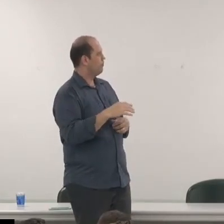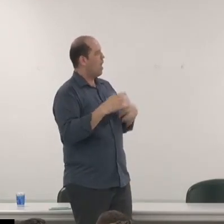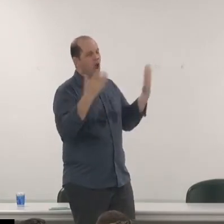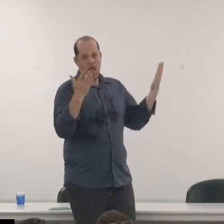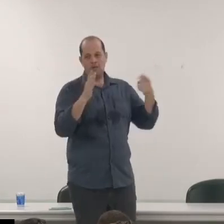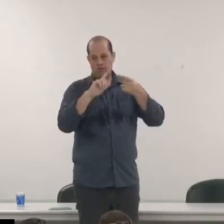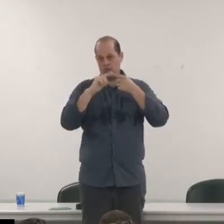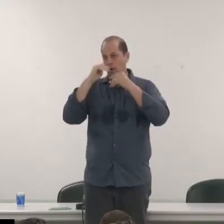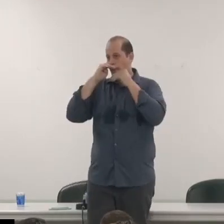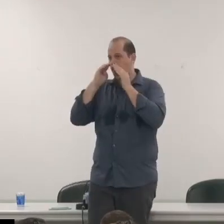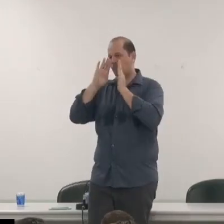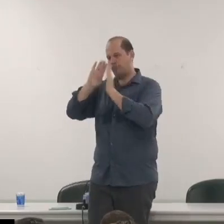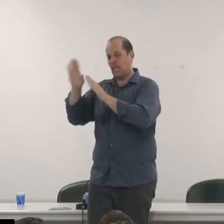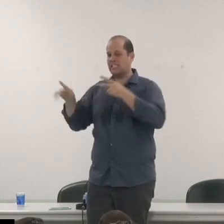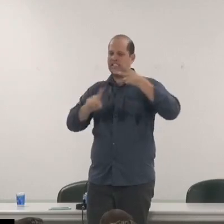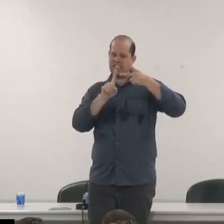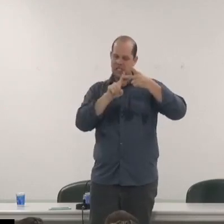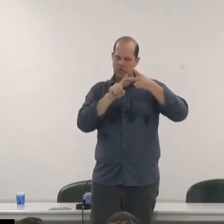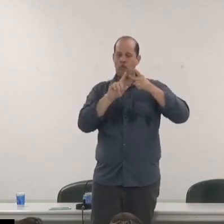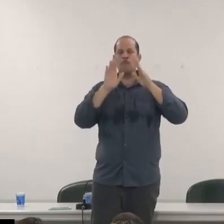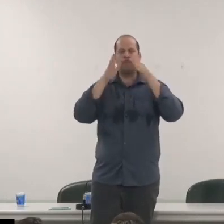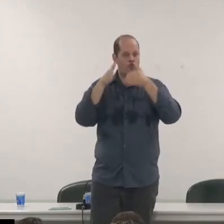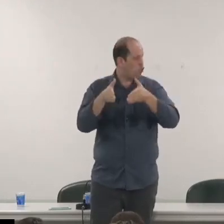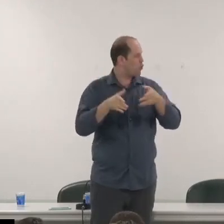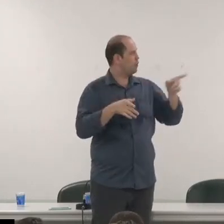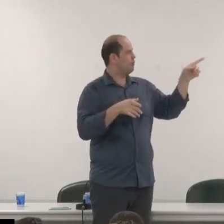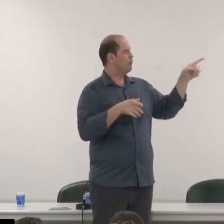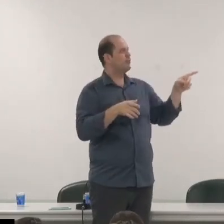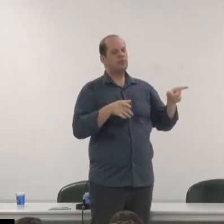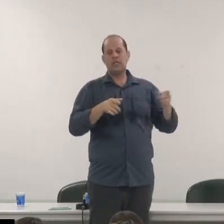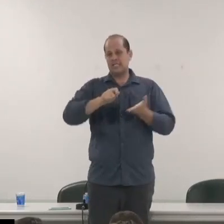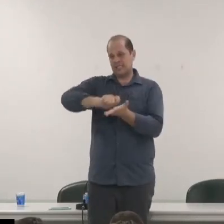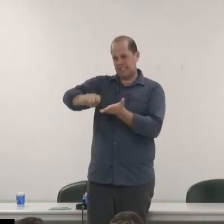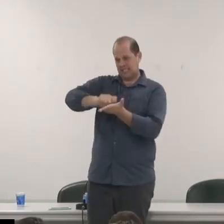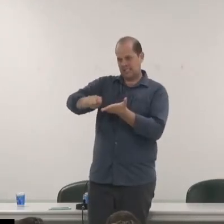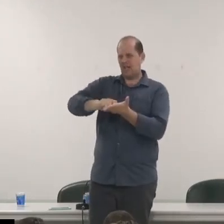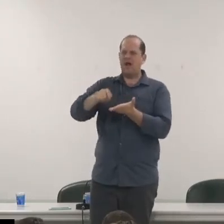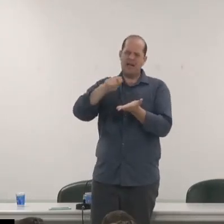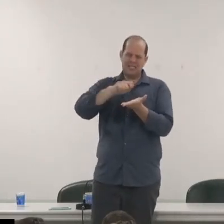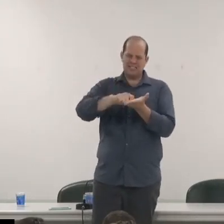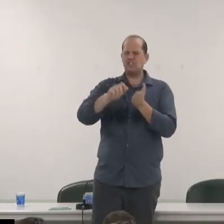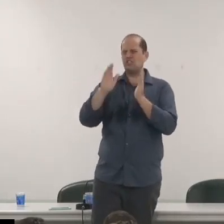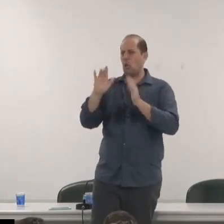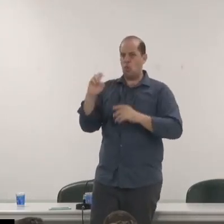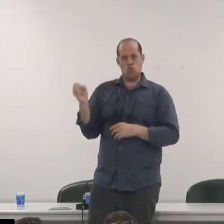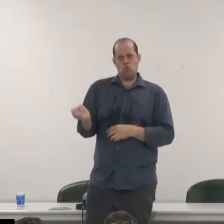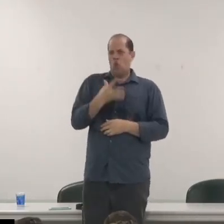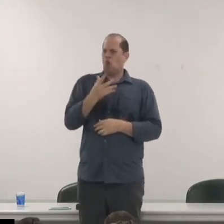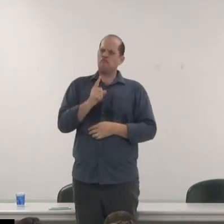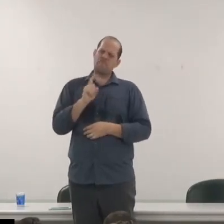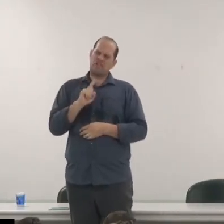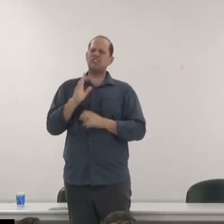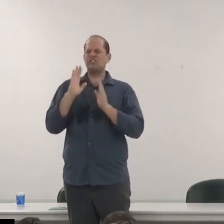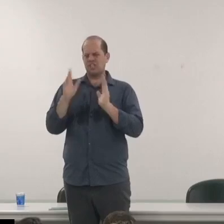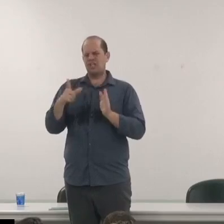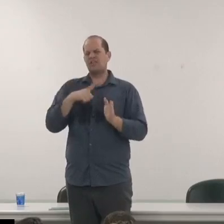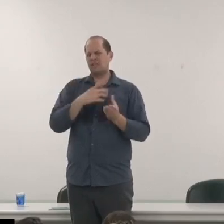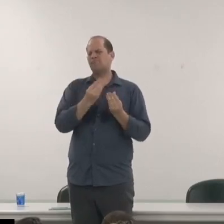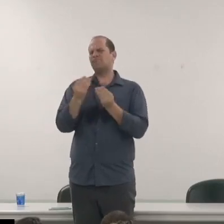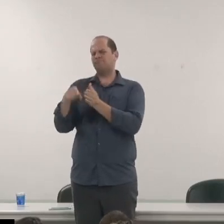Às vezes, o que diferencia o significado, ou vai dar um contexto, apesar da ação manual ser a mesma, é o que está sendo realizado com a